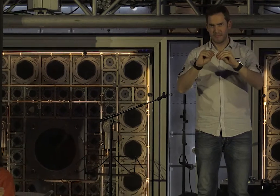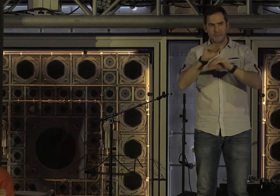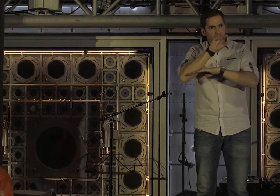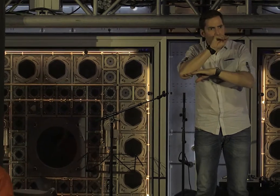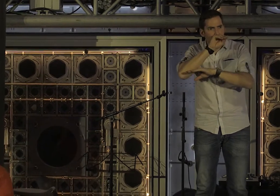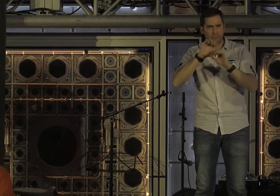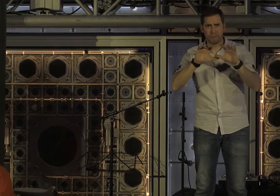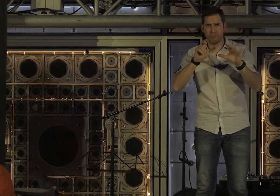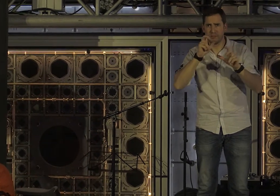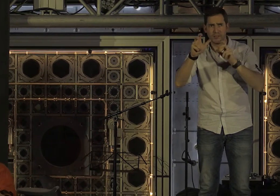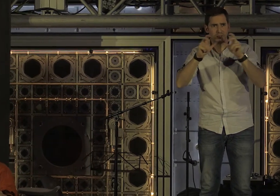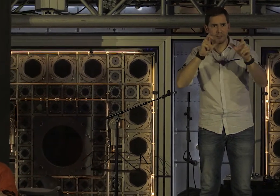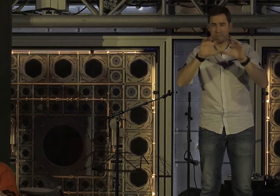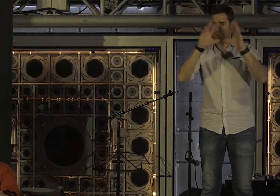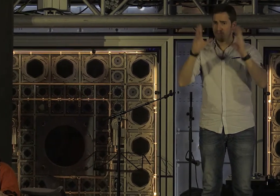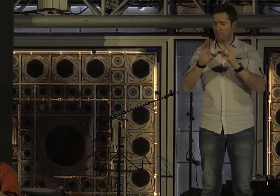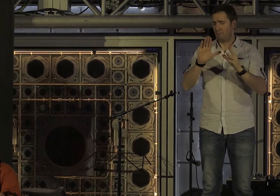ferme. Bonjour l'imagination.